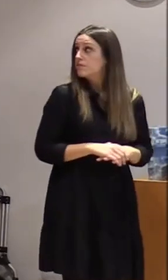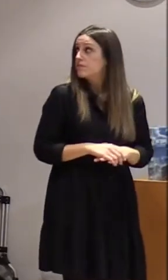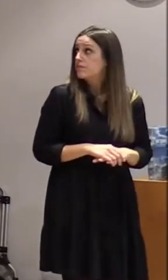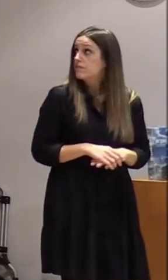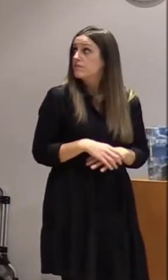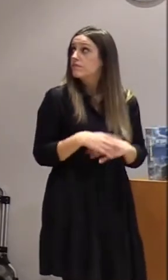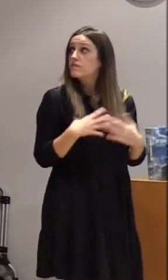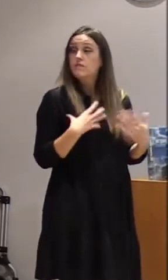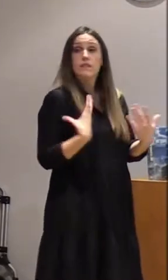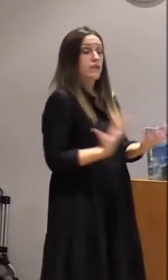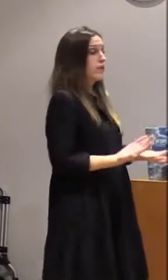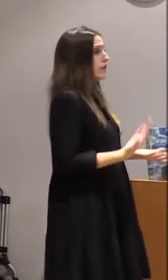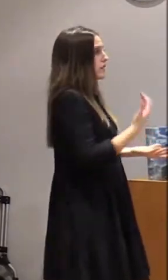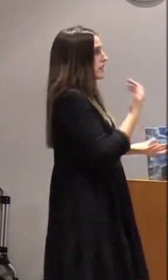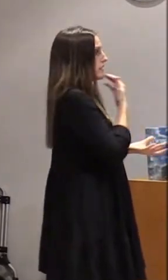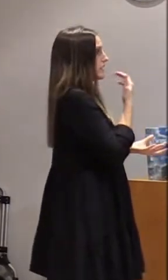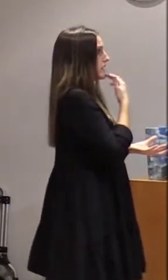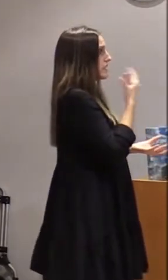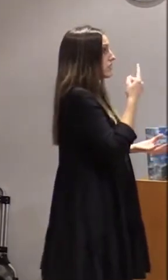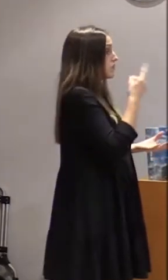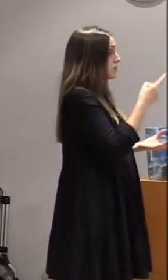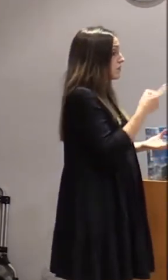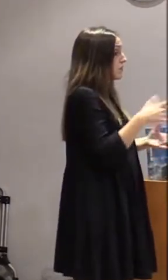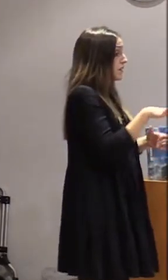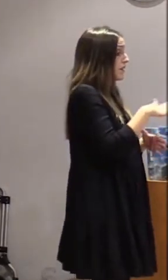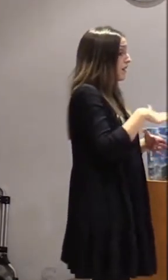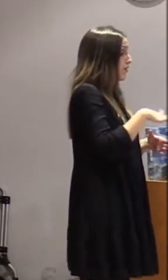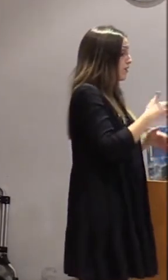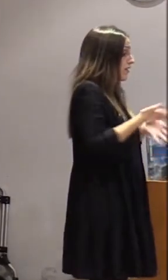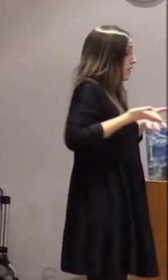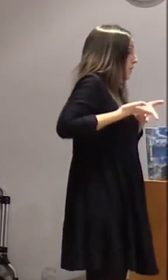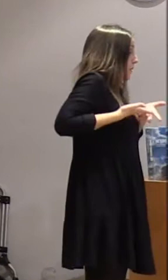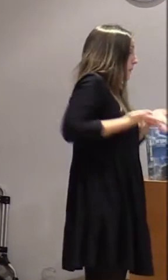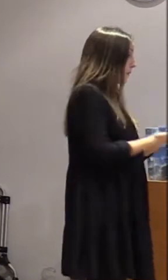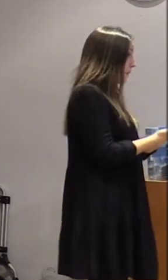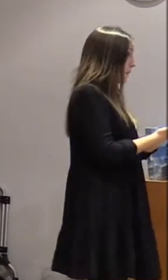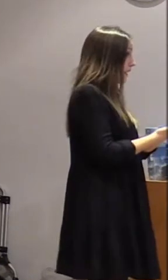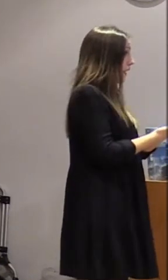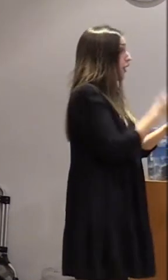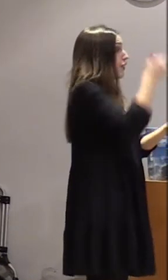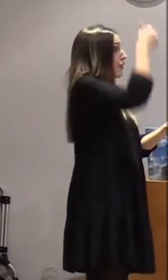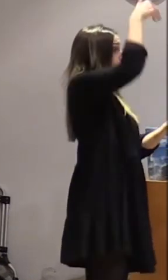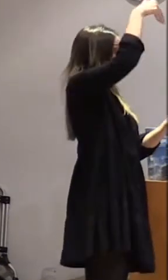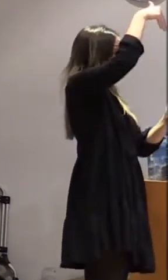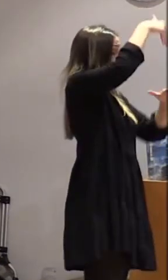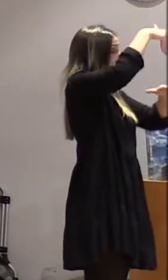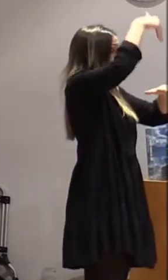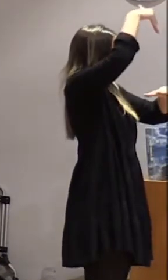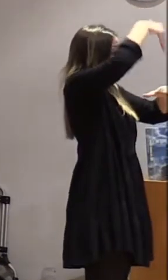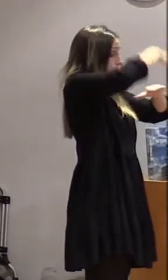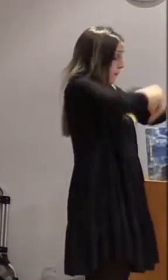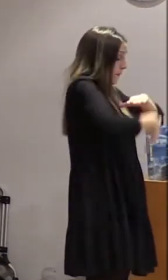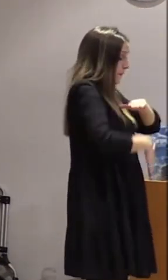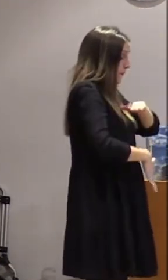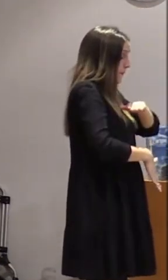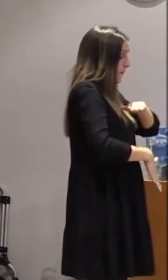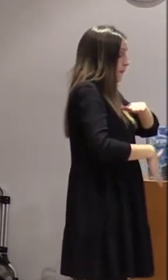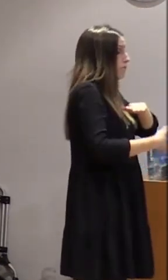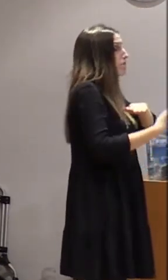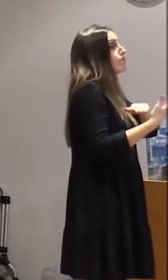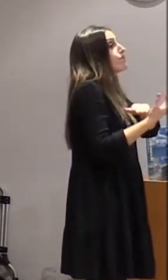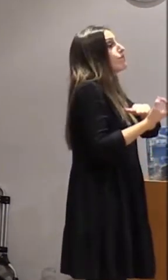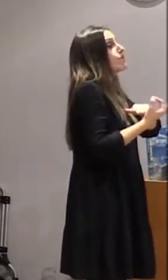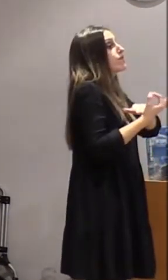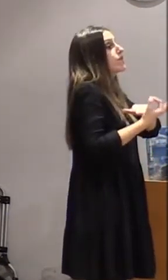Por lo tanto, si una corriente intensa incide de norte a sur y cruza los Alpes, ¿qué va a formar